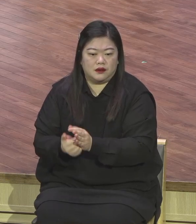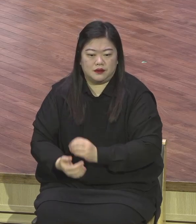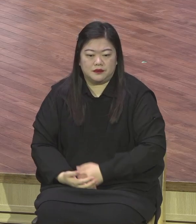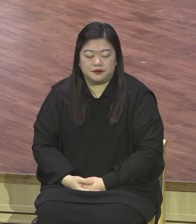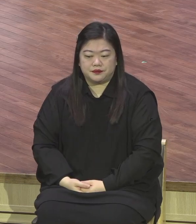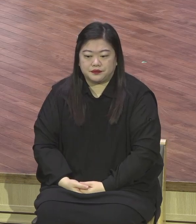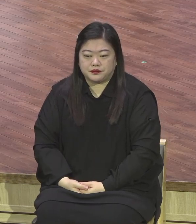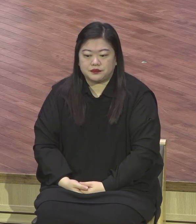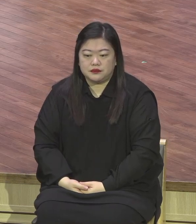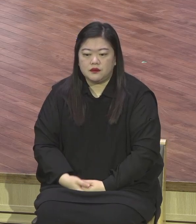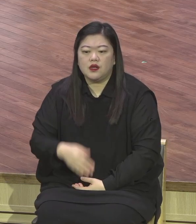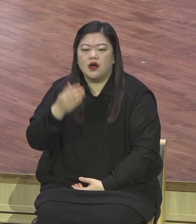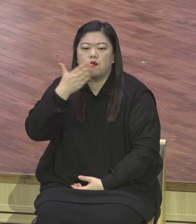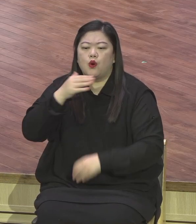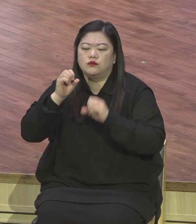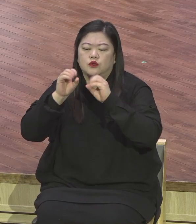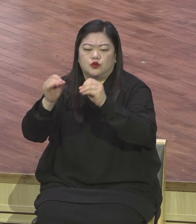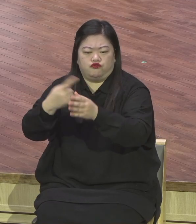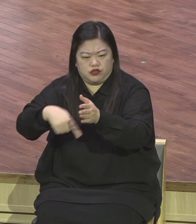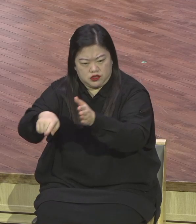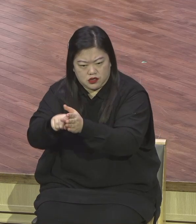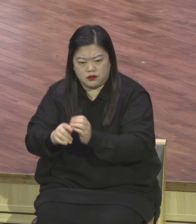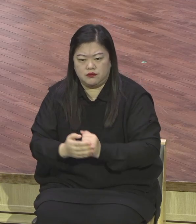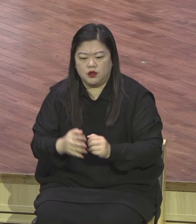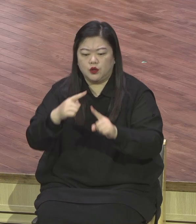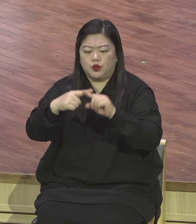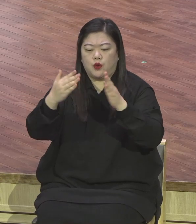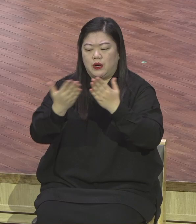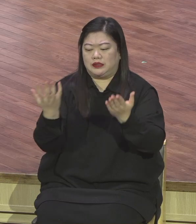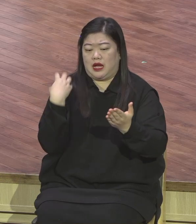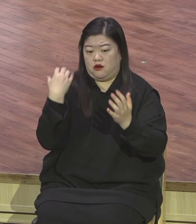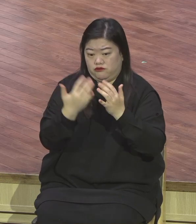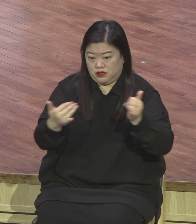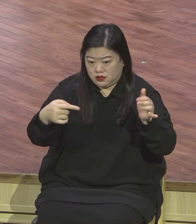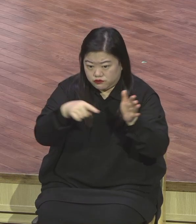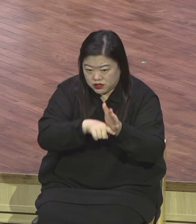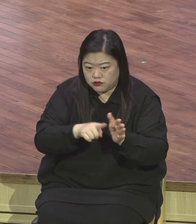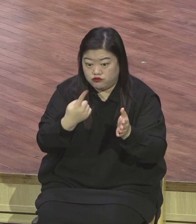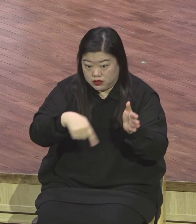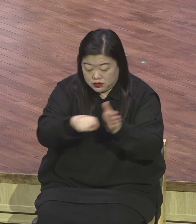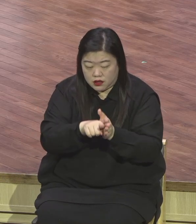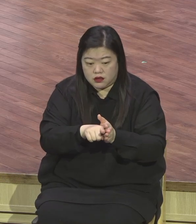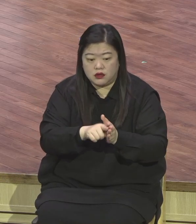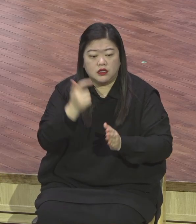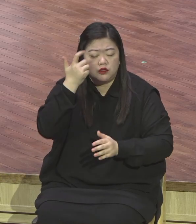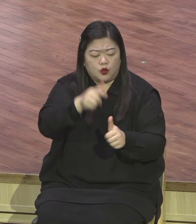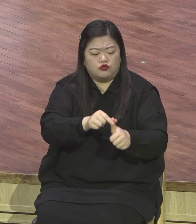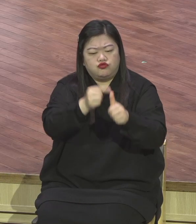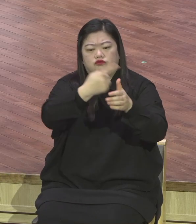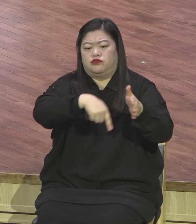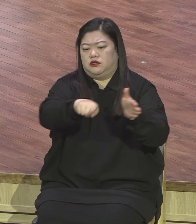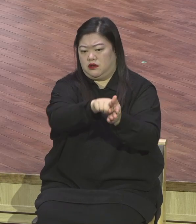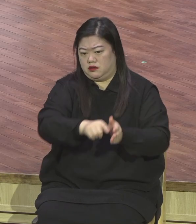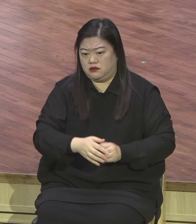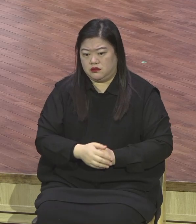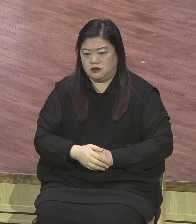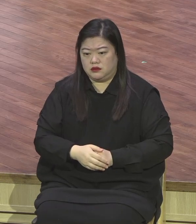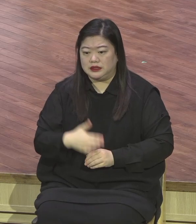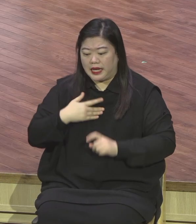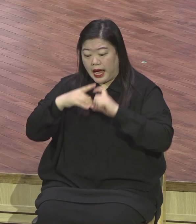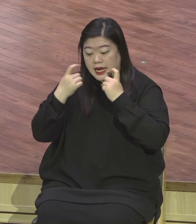복음을 위해서 교회를 위해서 영혼구를 위해서 교회 부흥을 위해서 교회를 위해서 나를 위한 게 아니에요. 그렇게